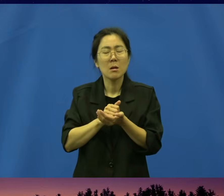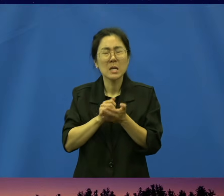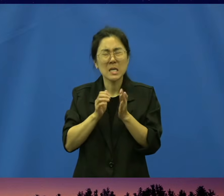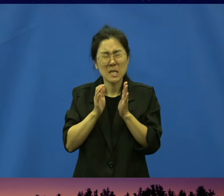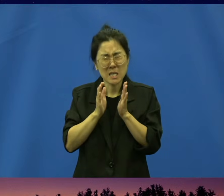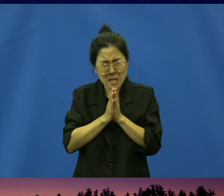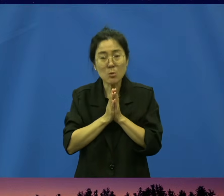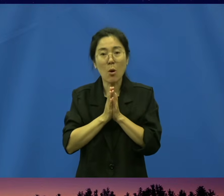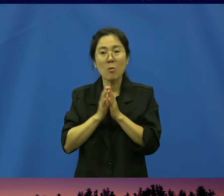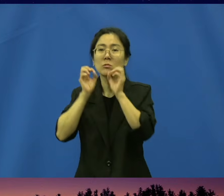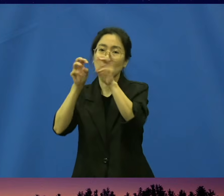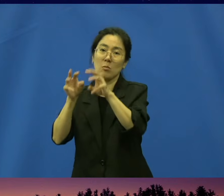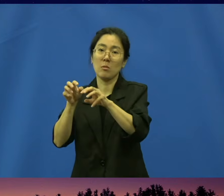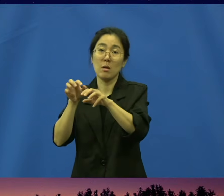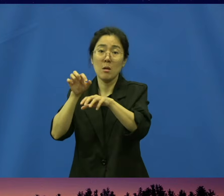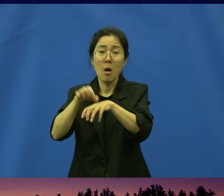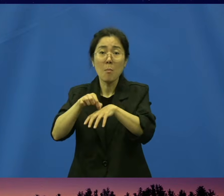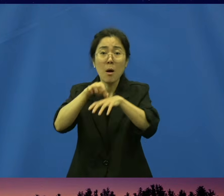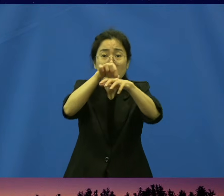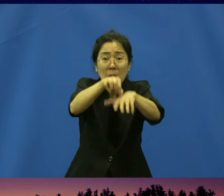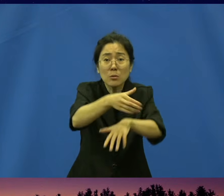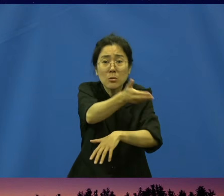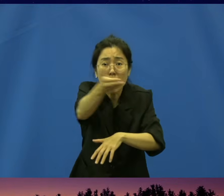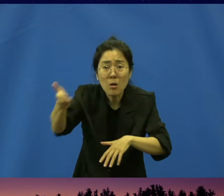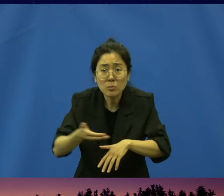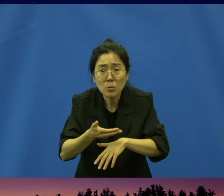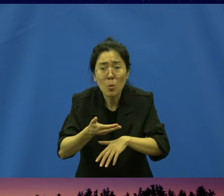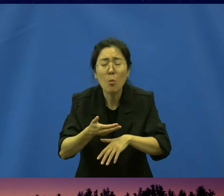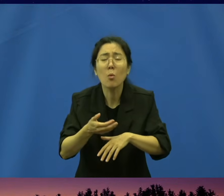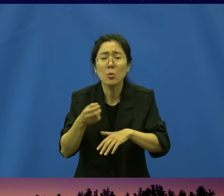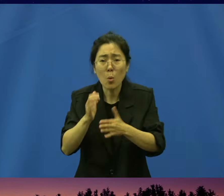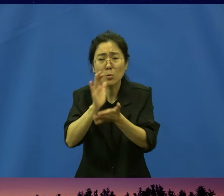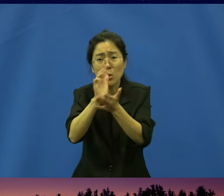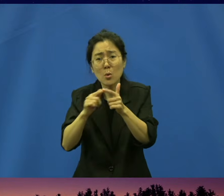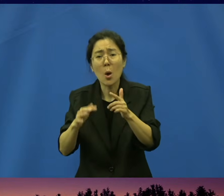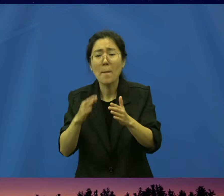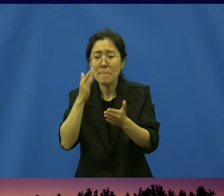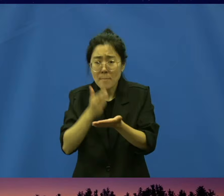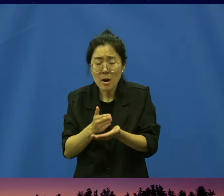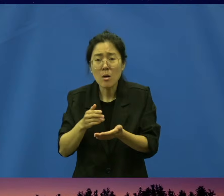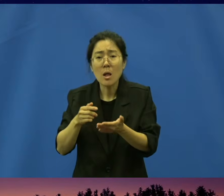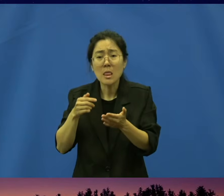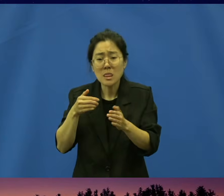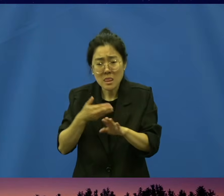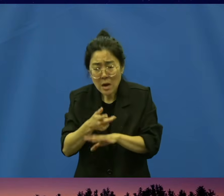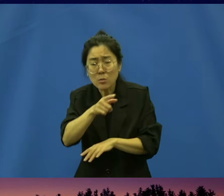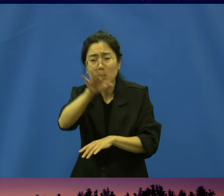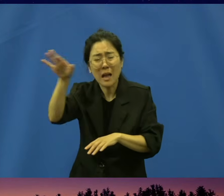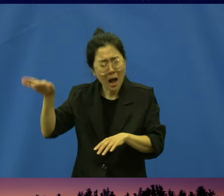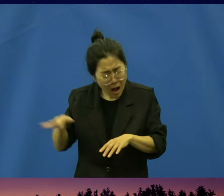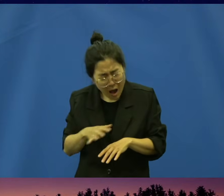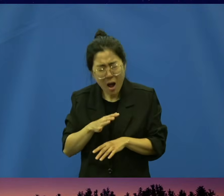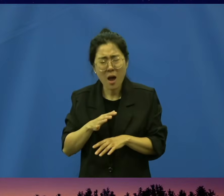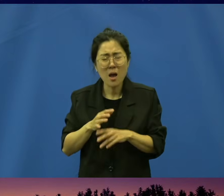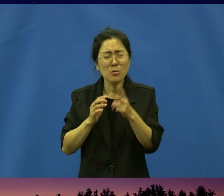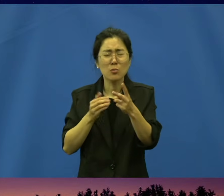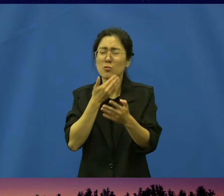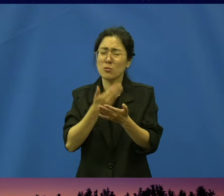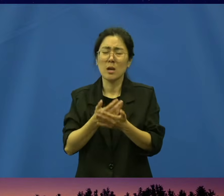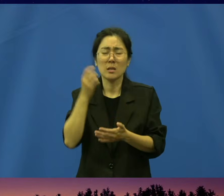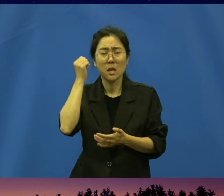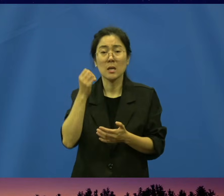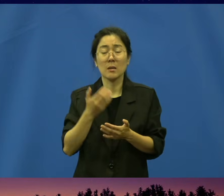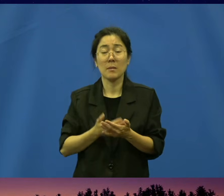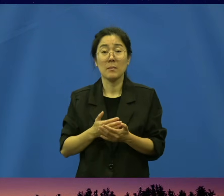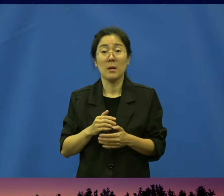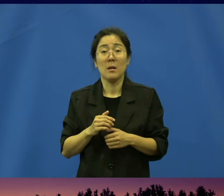축원합니다. 여러분, 주님께서 요한복음 17장에 기도를 하실 때에 당신은 이 땅에서 생명이 24시간도 남지